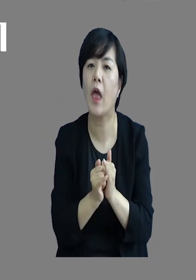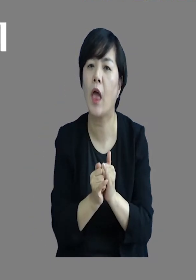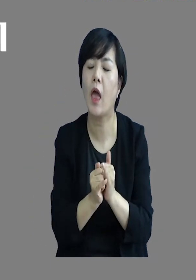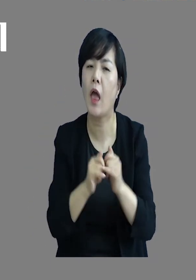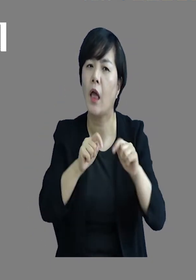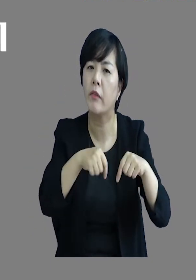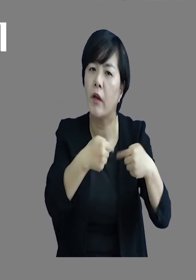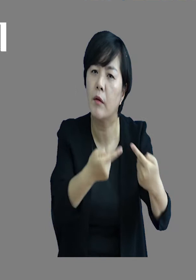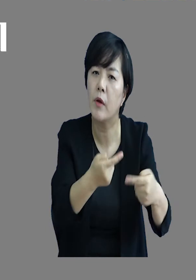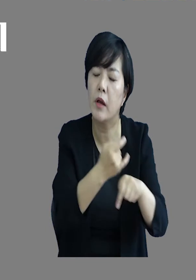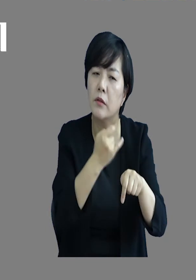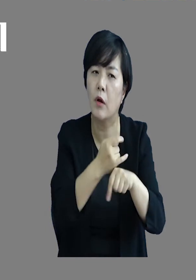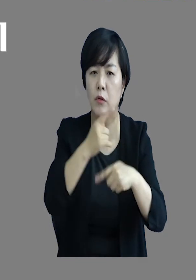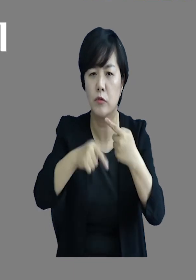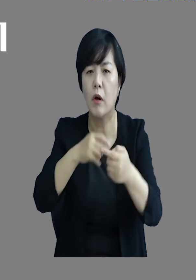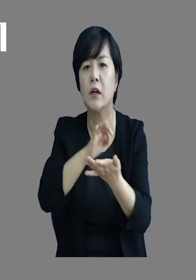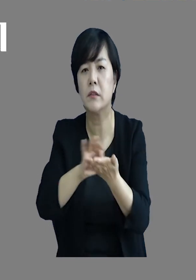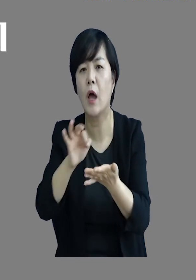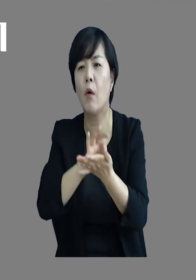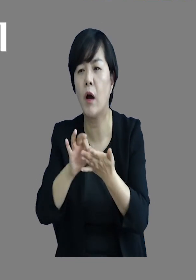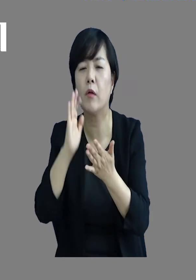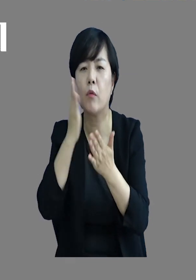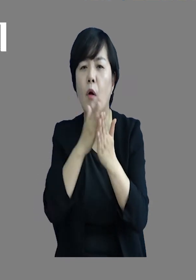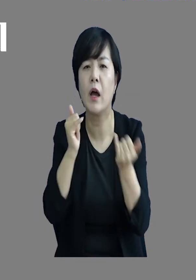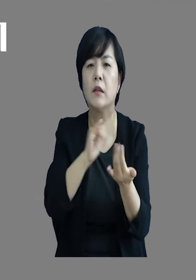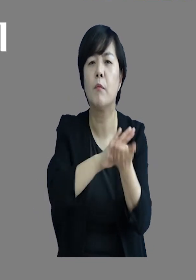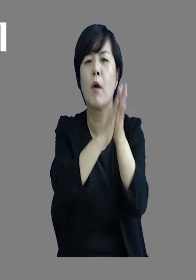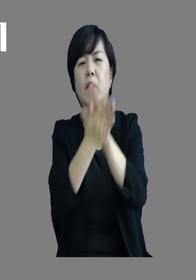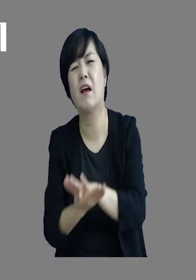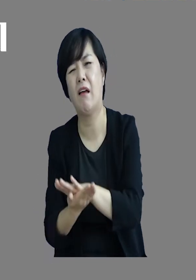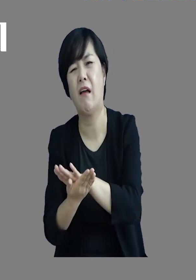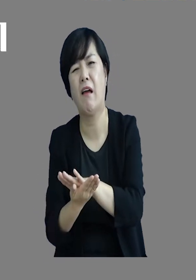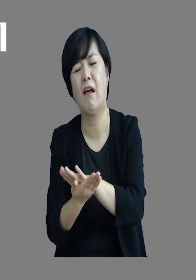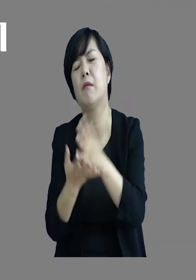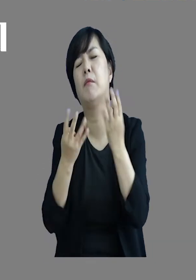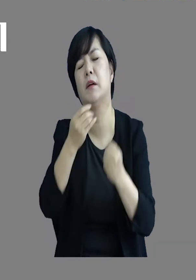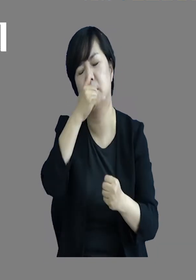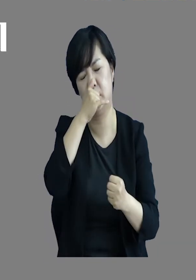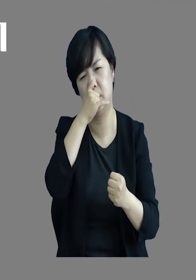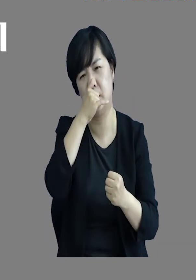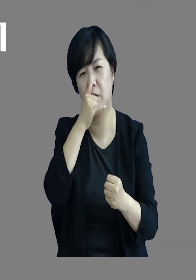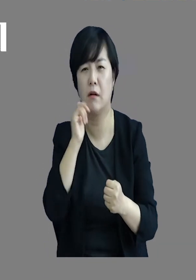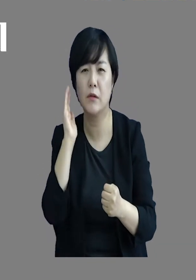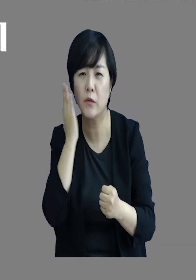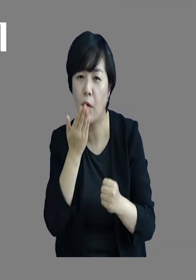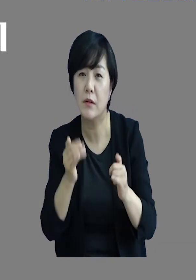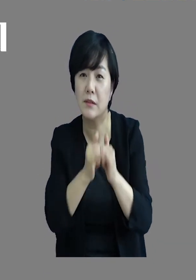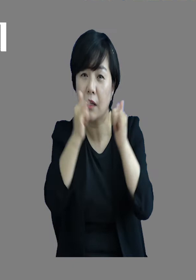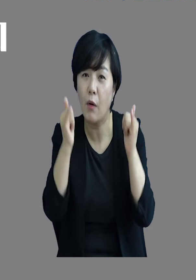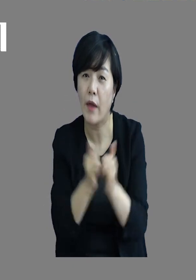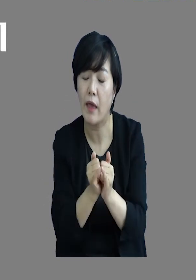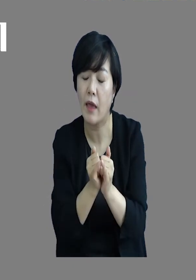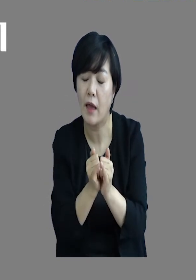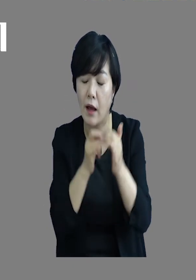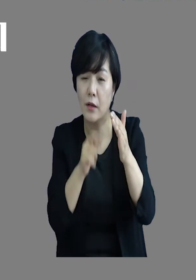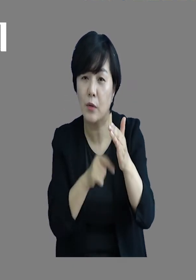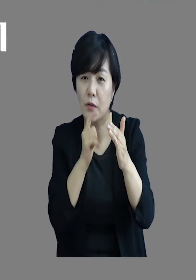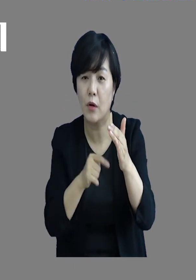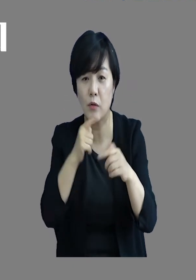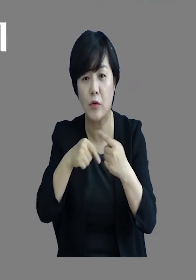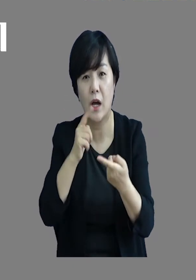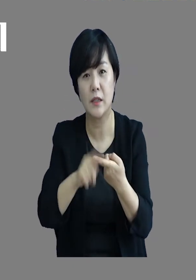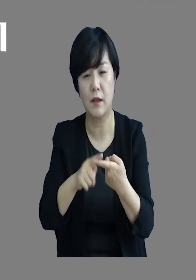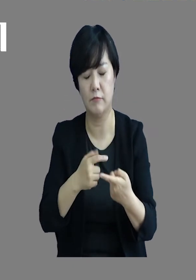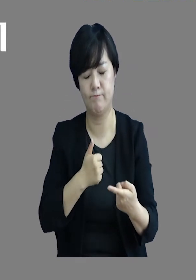농사회에 들어가서 수어를 쓰는 농인이 되는 경우도 많아요. 또 농인 사회에서의 이제 그 수어에